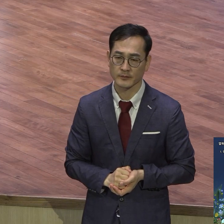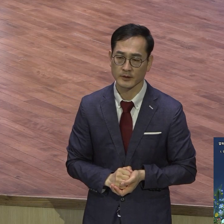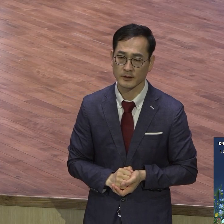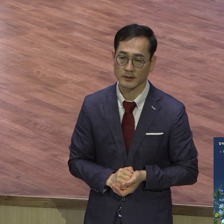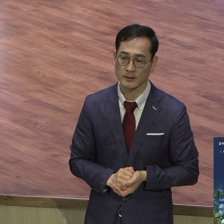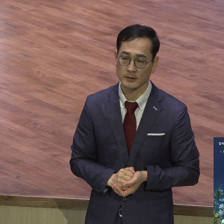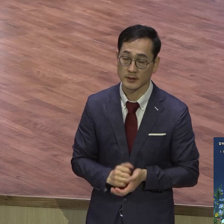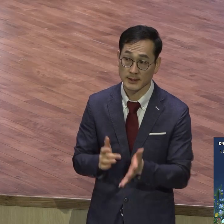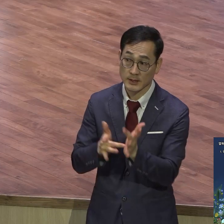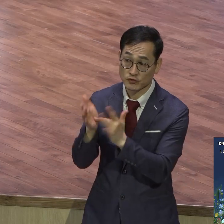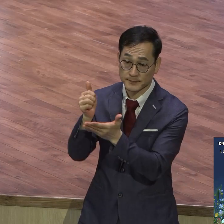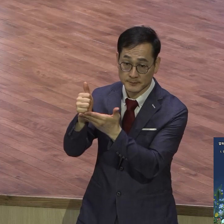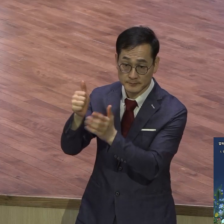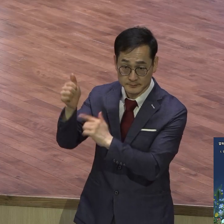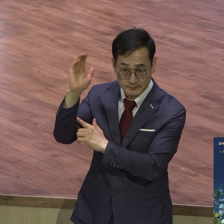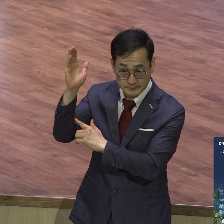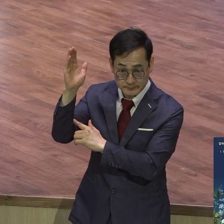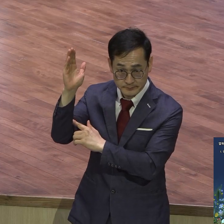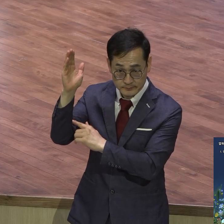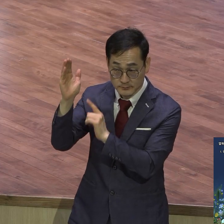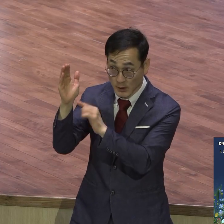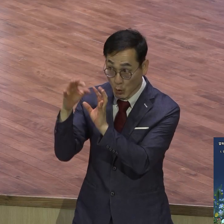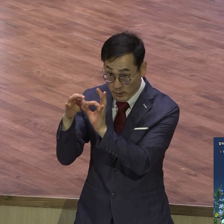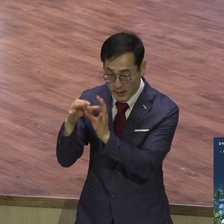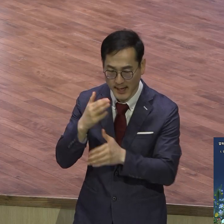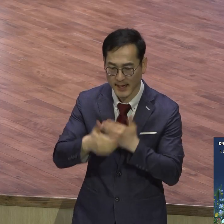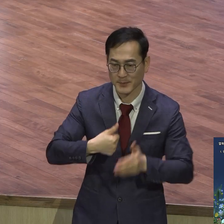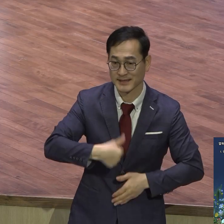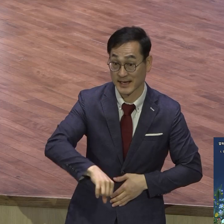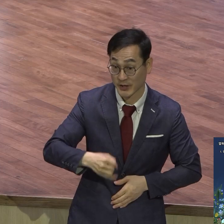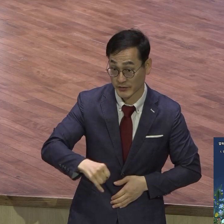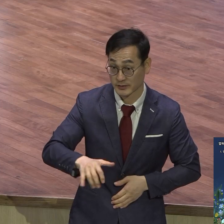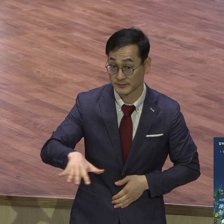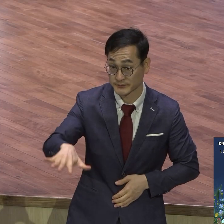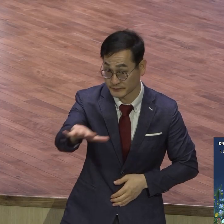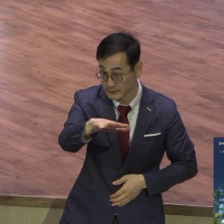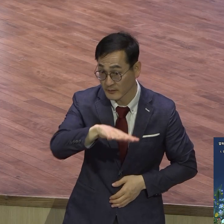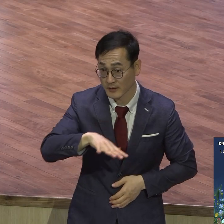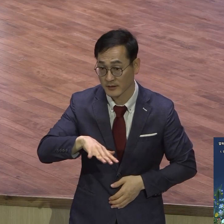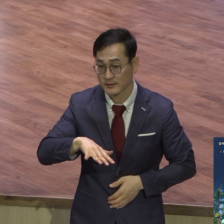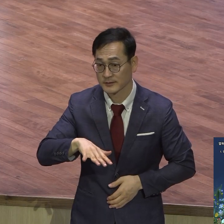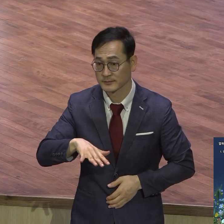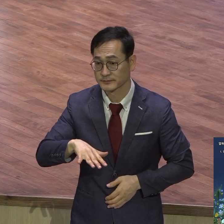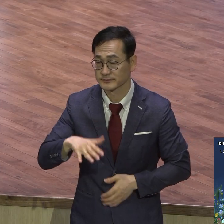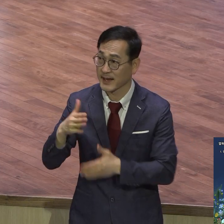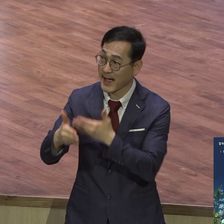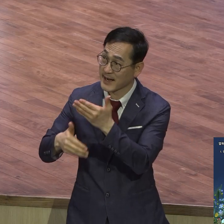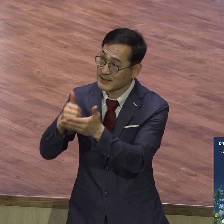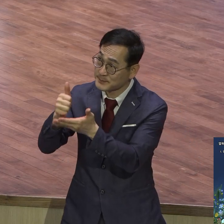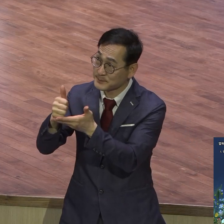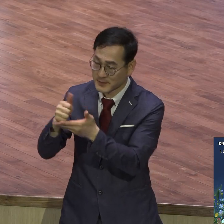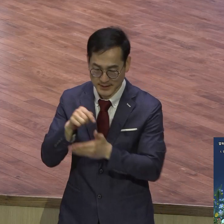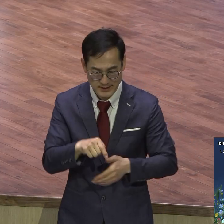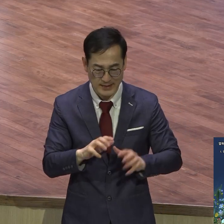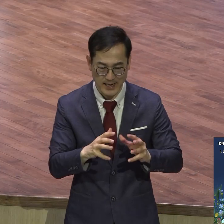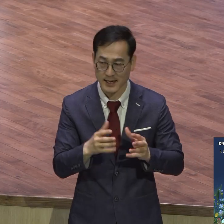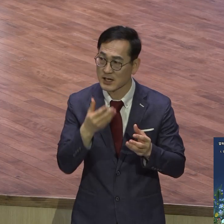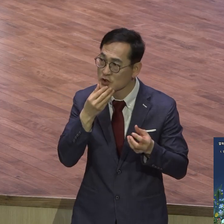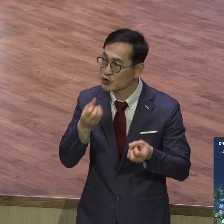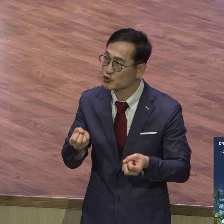하나님의 이 자녀들이 이 땅의 삶을 통해서도 하나님 나라의 축복을